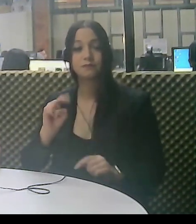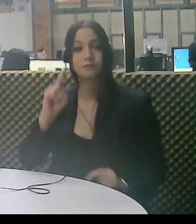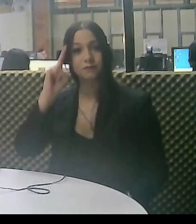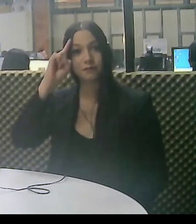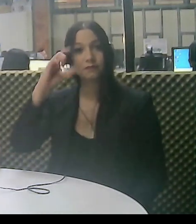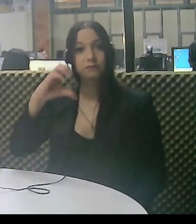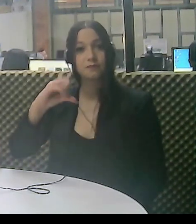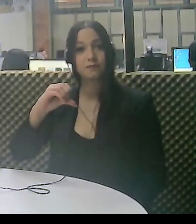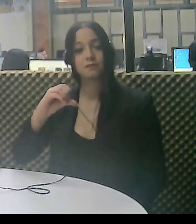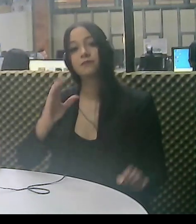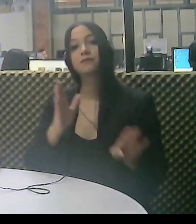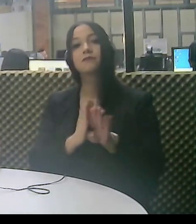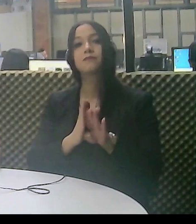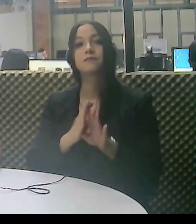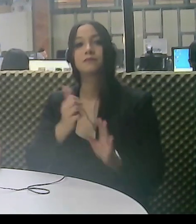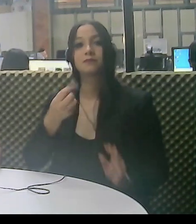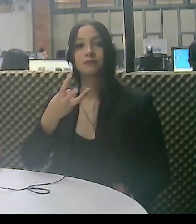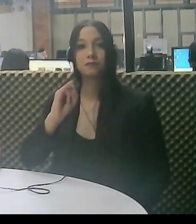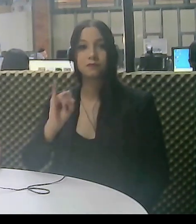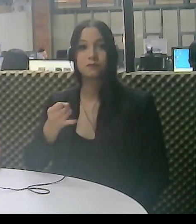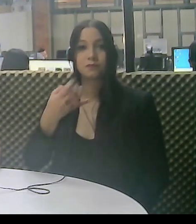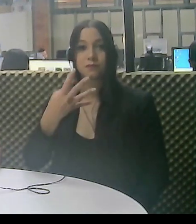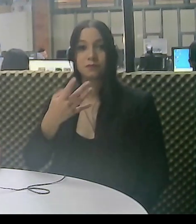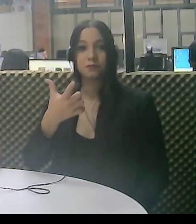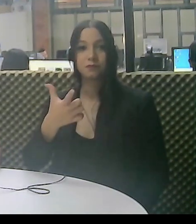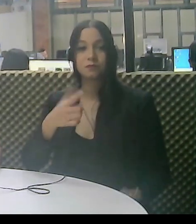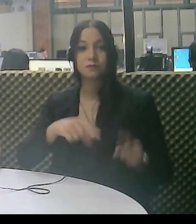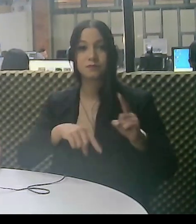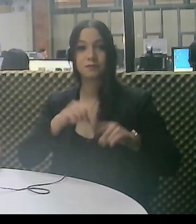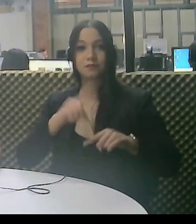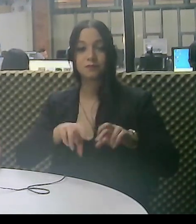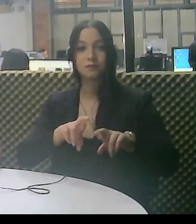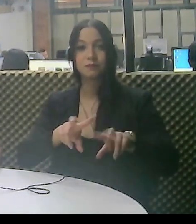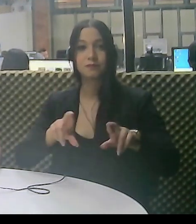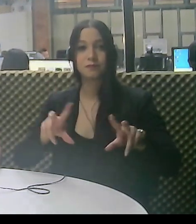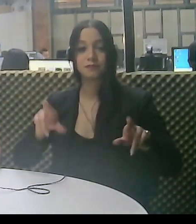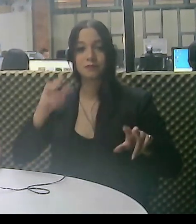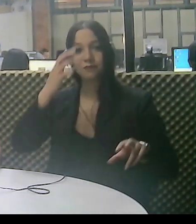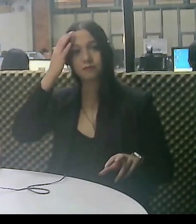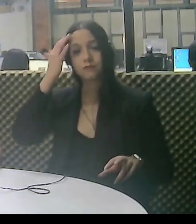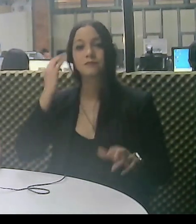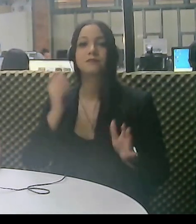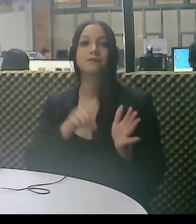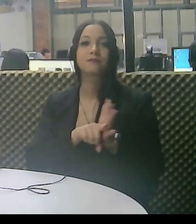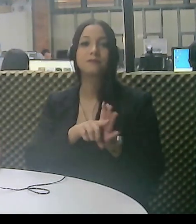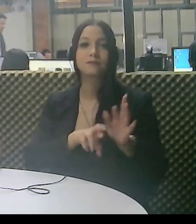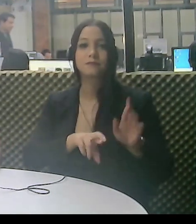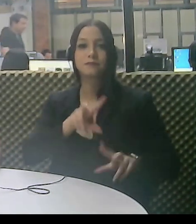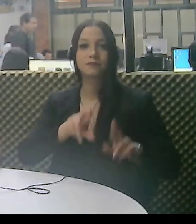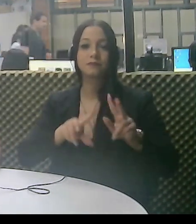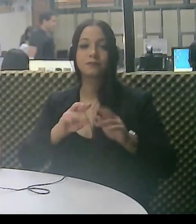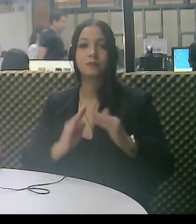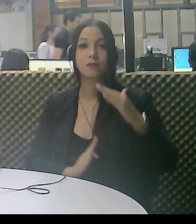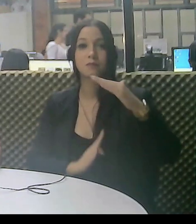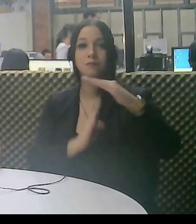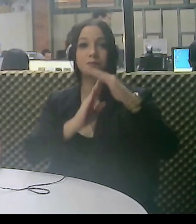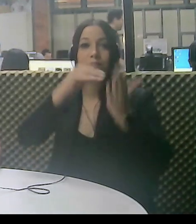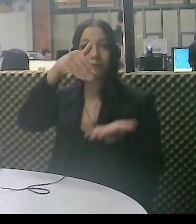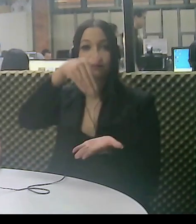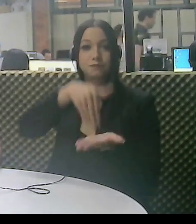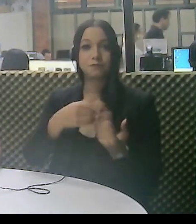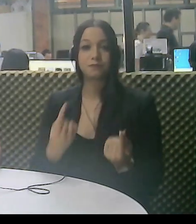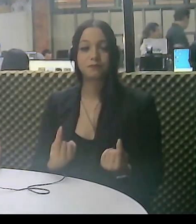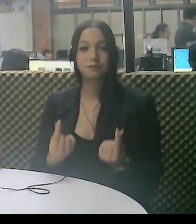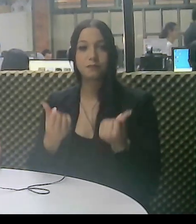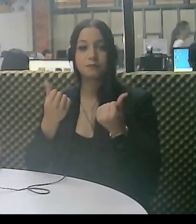dias 9 e 13 de janeiro em 42 estabelecimentos. A pesquisa aponta a variação entre maiores e menores valores